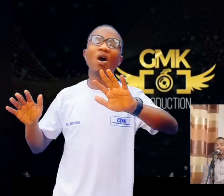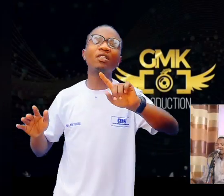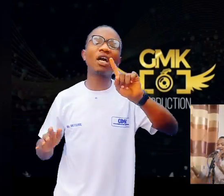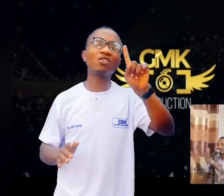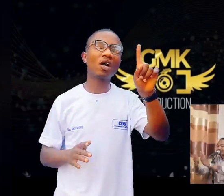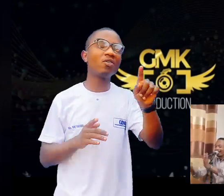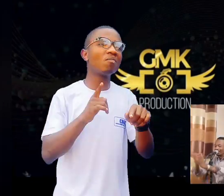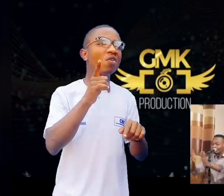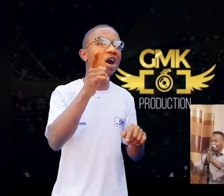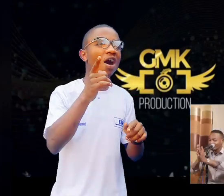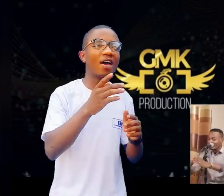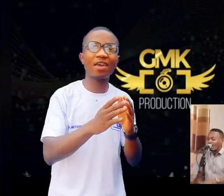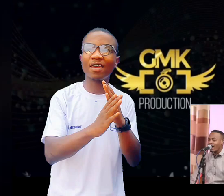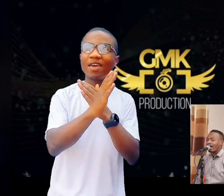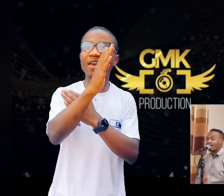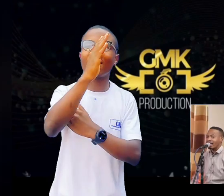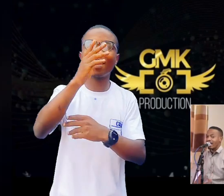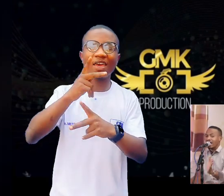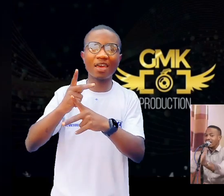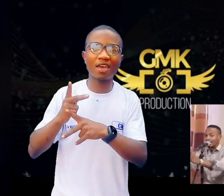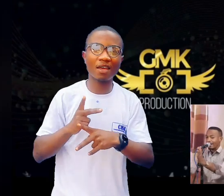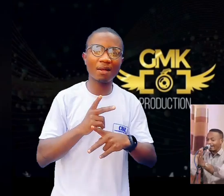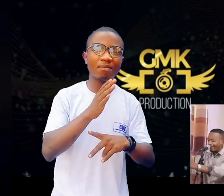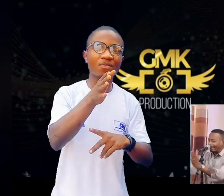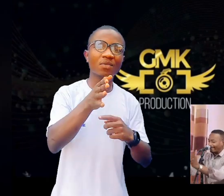Mon Dieu, il prendra soin de moi.